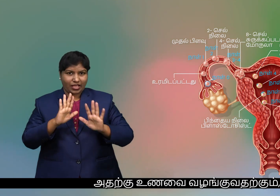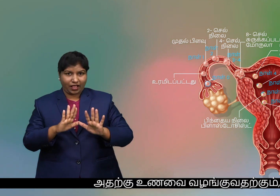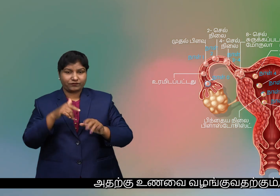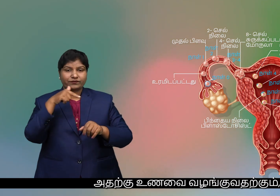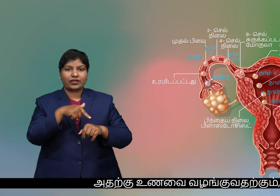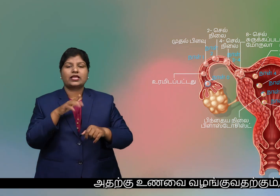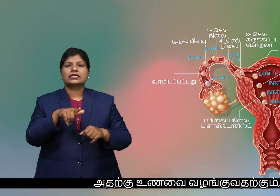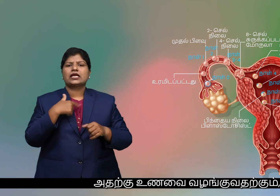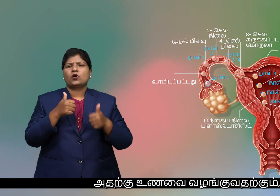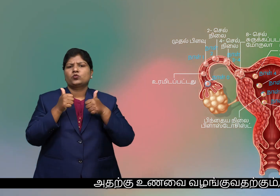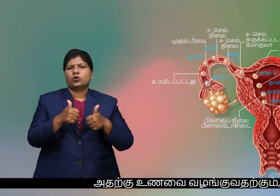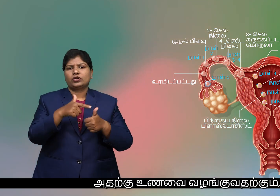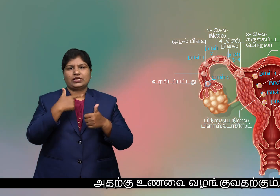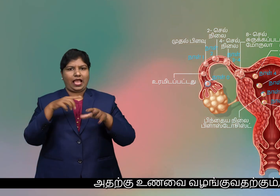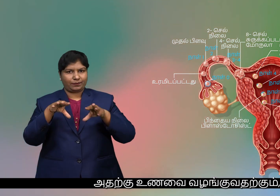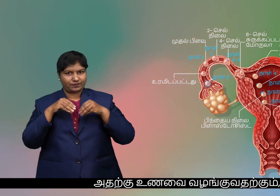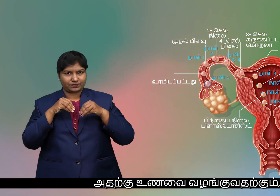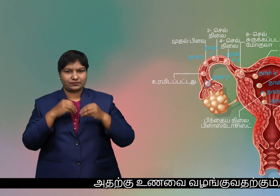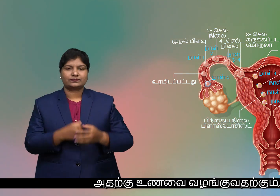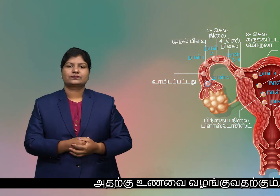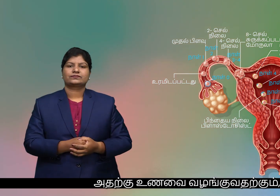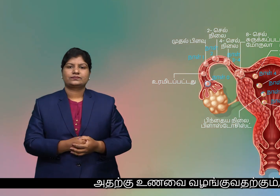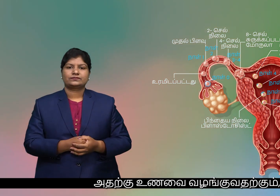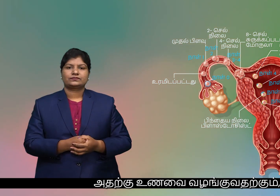அதற்கு உணவை வழங்குவதற்கும்